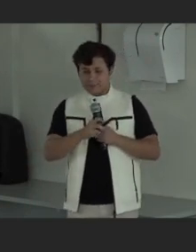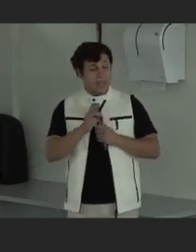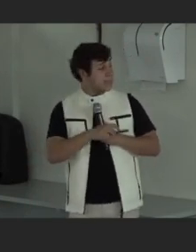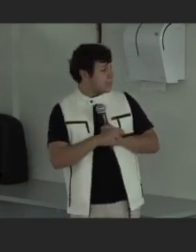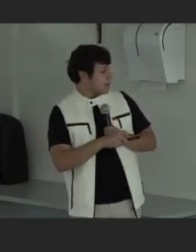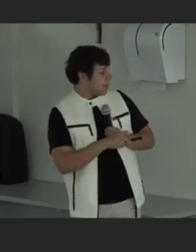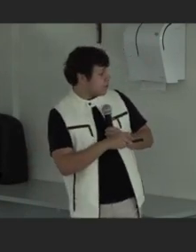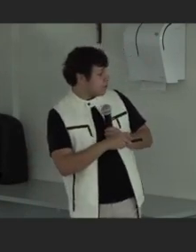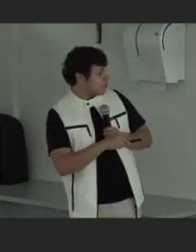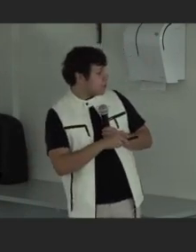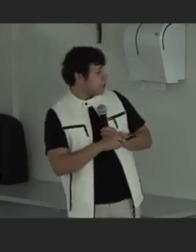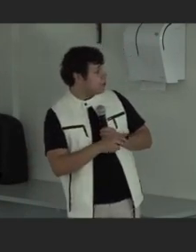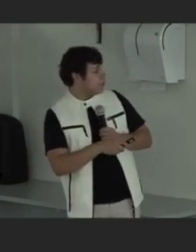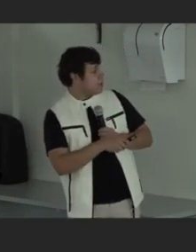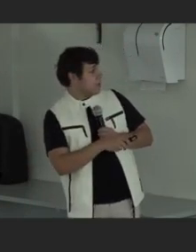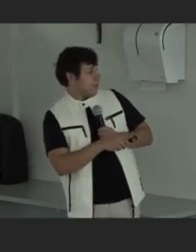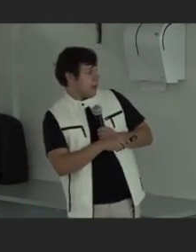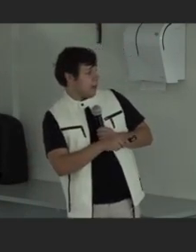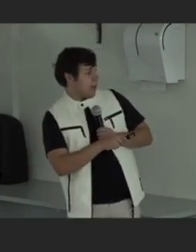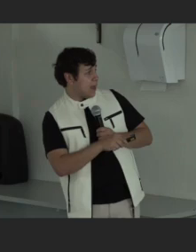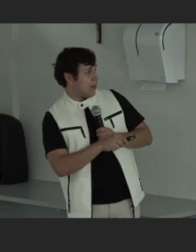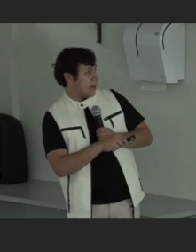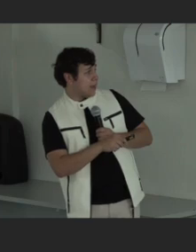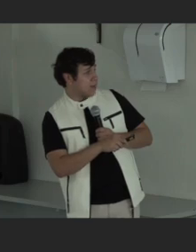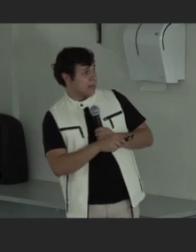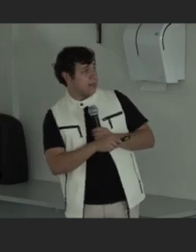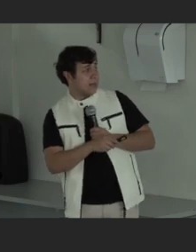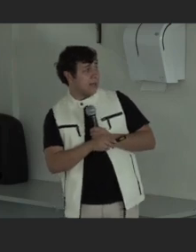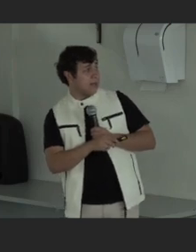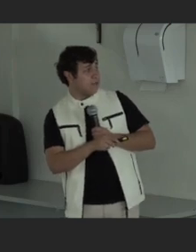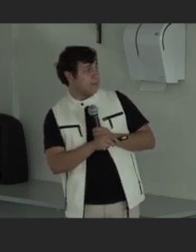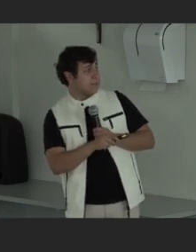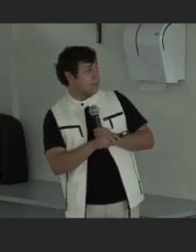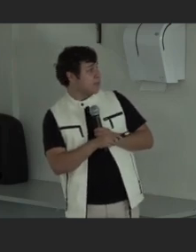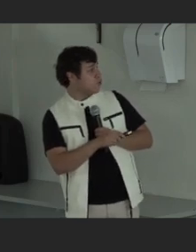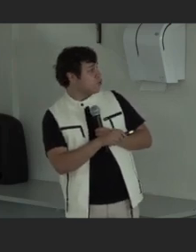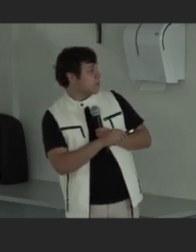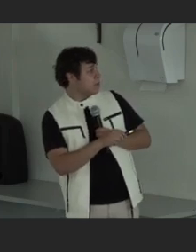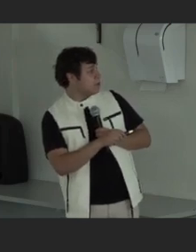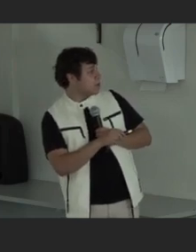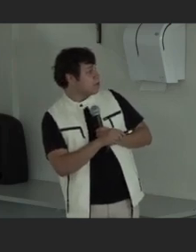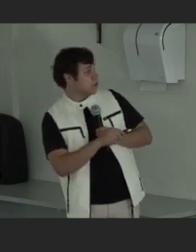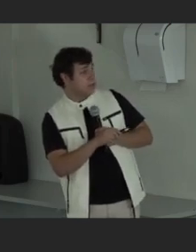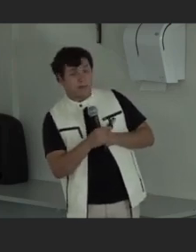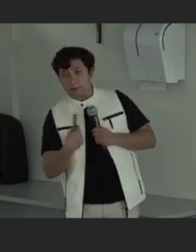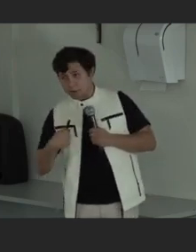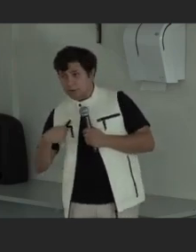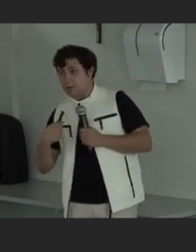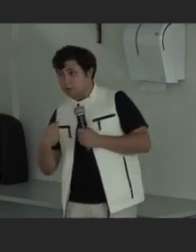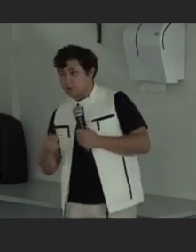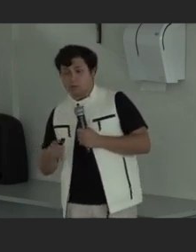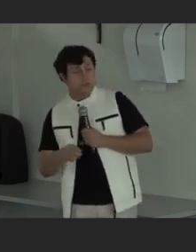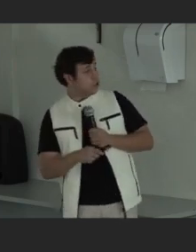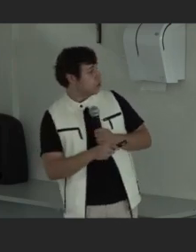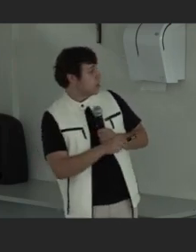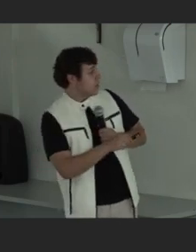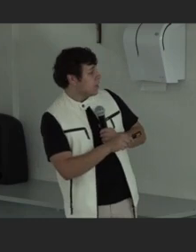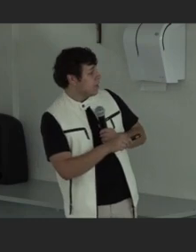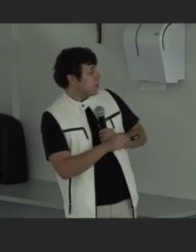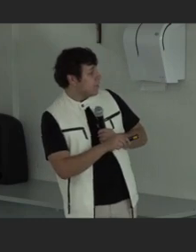Aquí están datos de contacto para la Subsecretaría de Derechos Humanos, donde trabajo en la Dirección de Inclusión, el